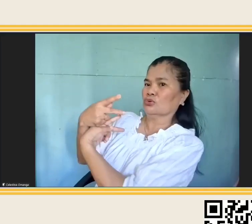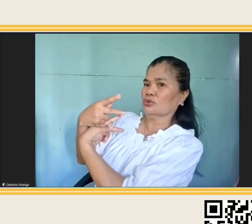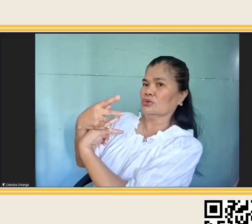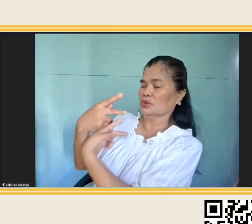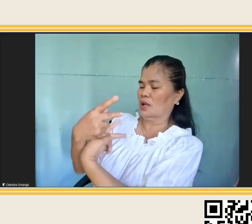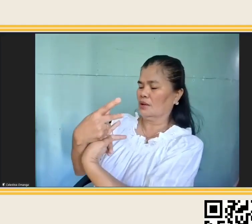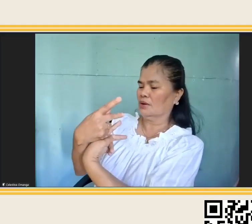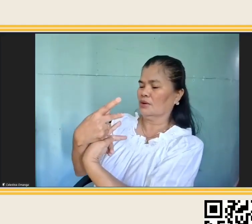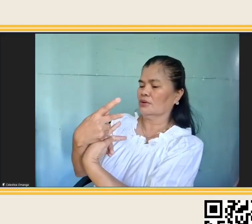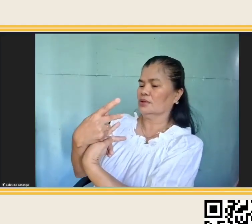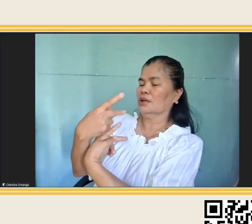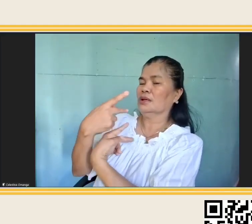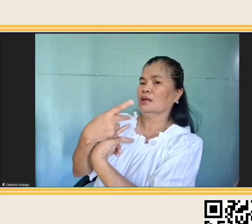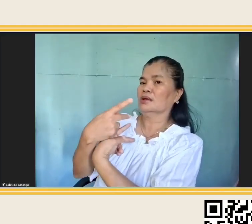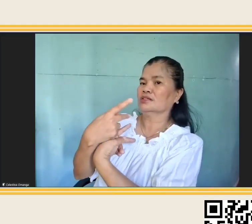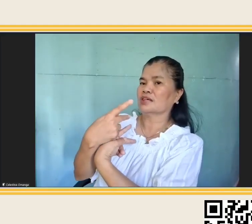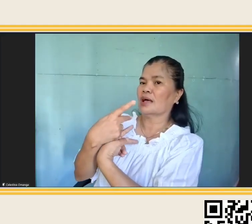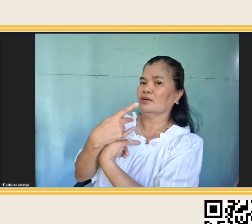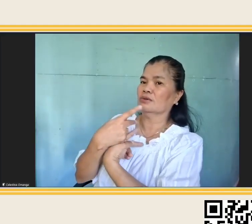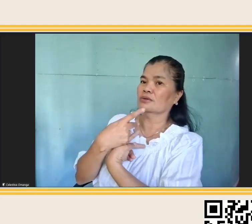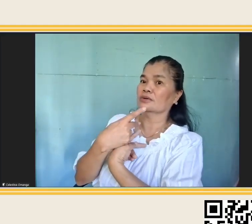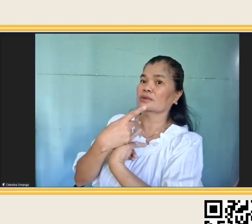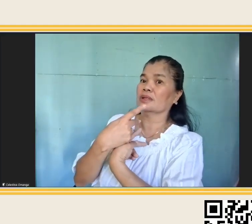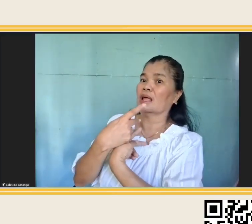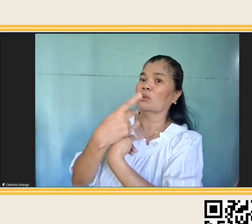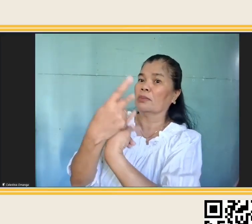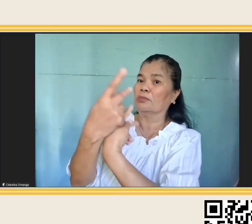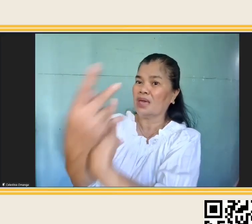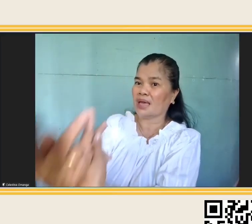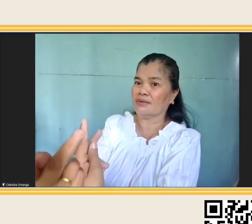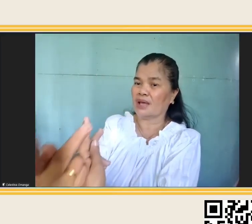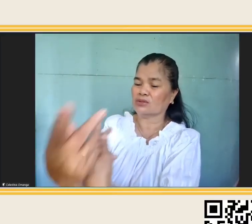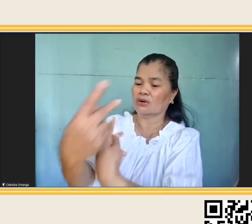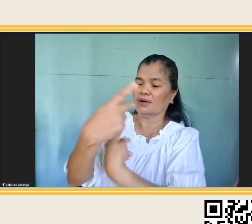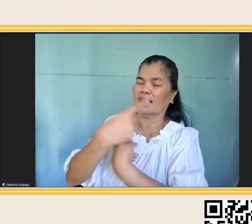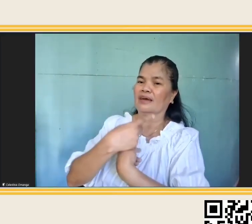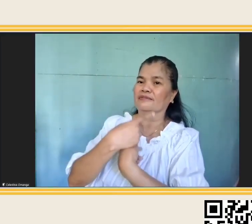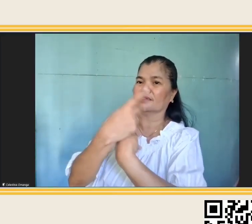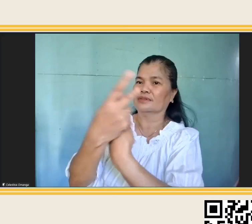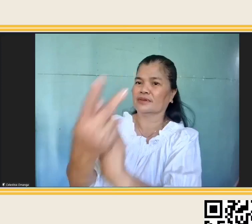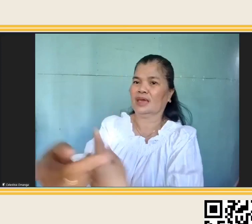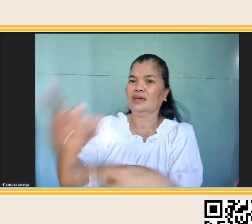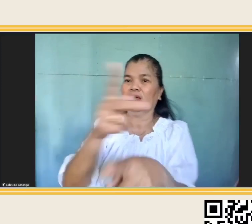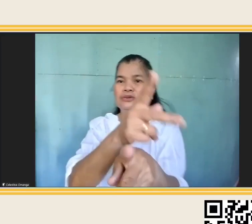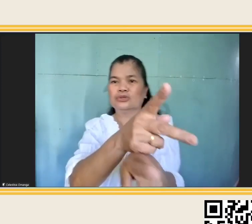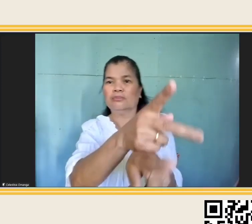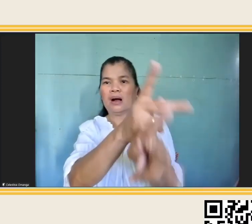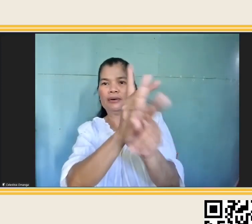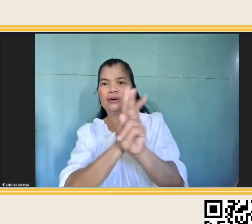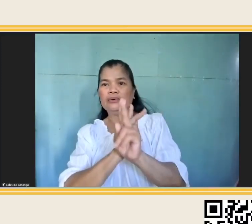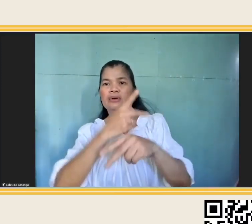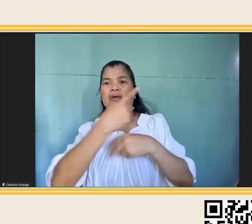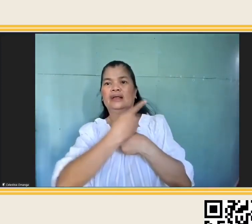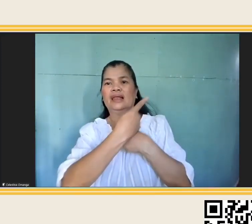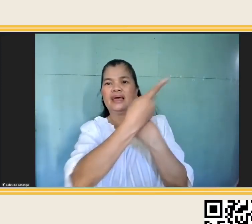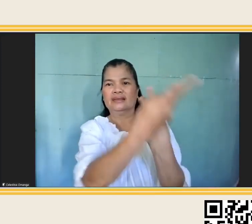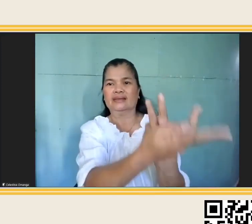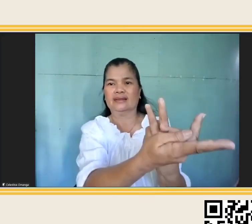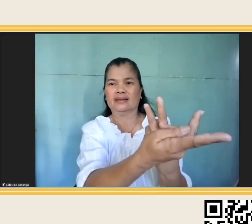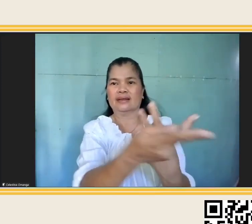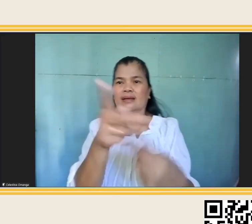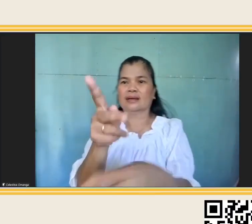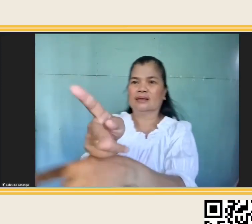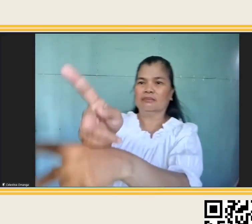nakatutok yung sa yung dalawang P hand, right over left. Okay? So borrow,